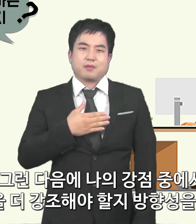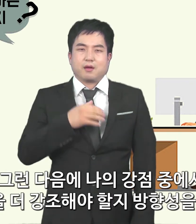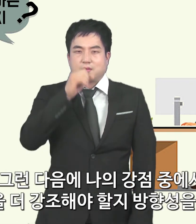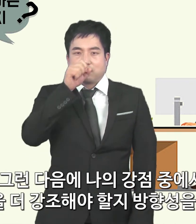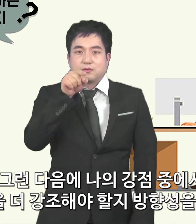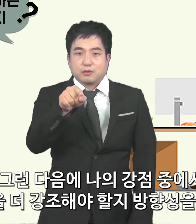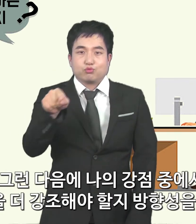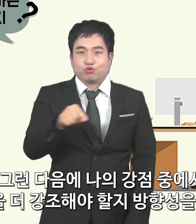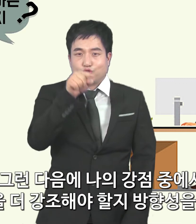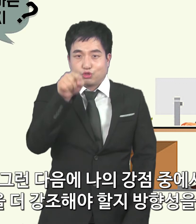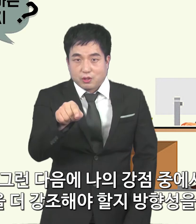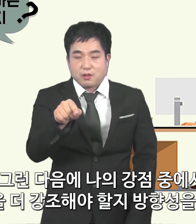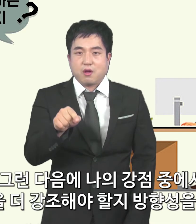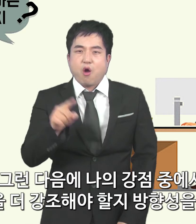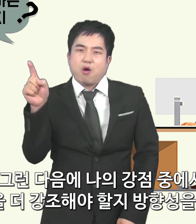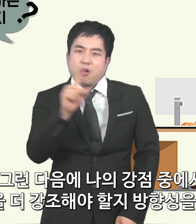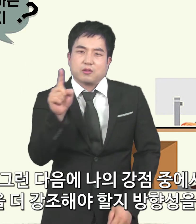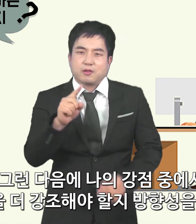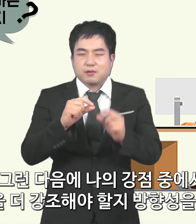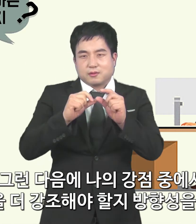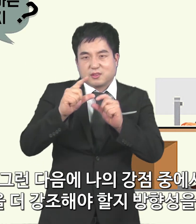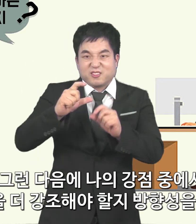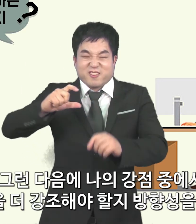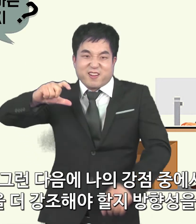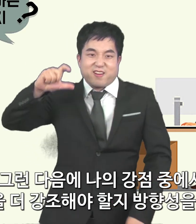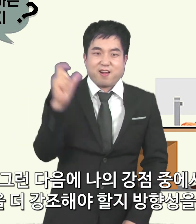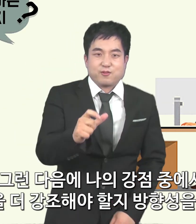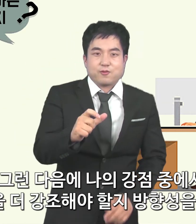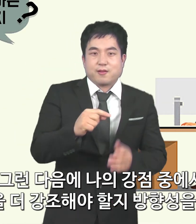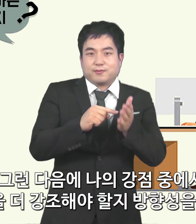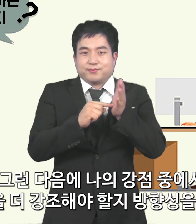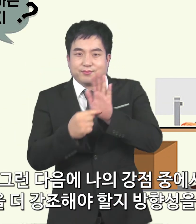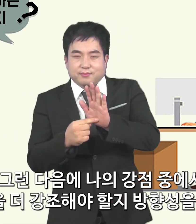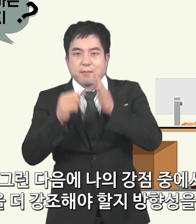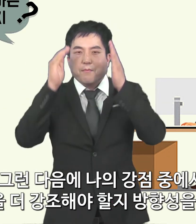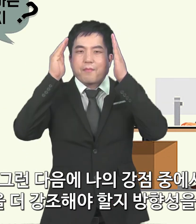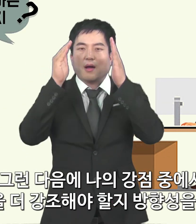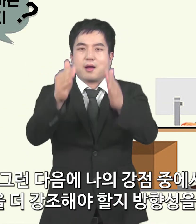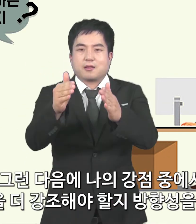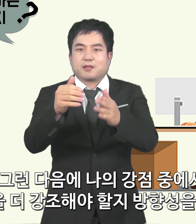그런 다음에 나의 강점 중에서 어떤 부분을 더 강조해야 할지 방향성을